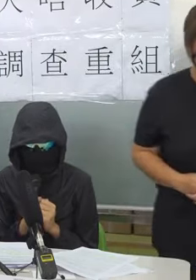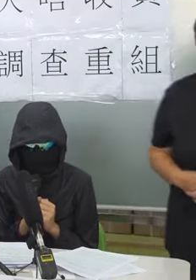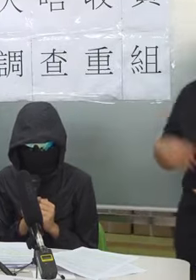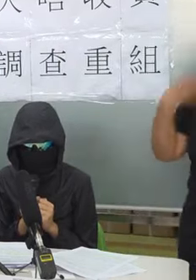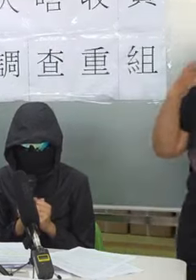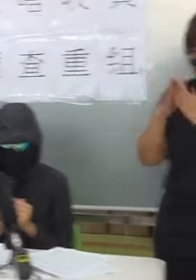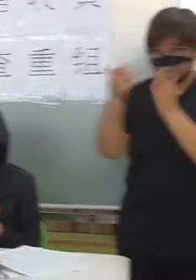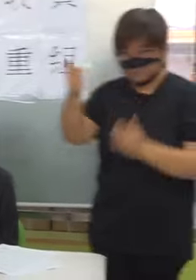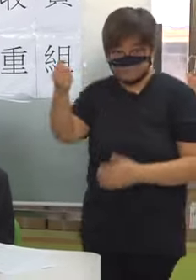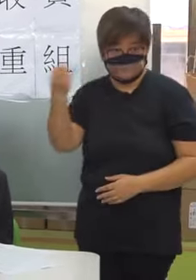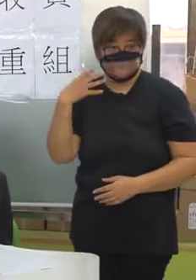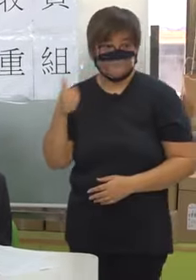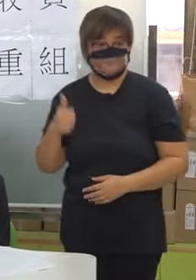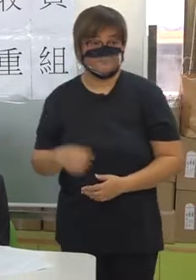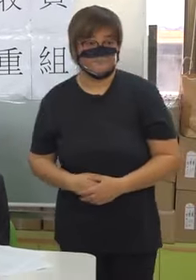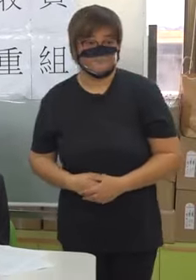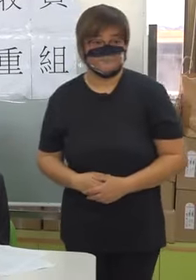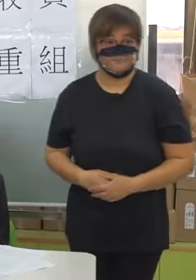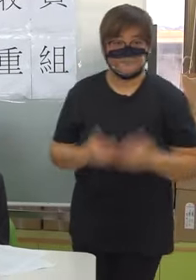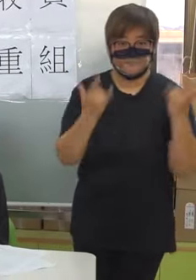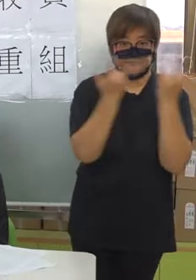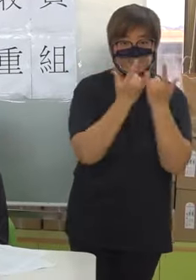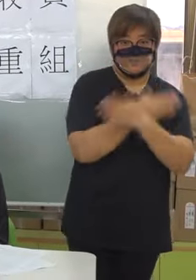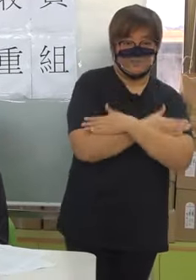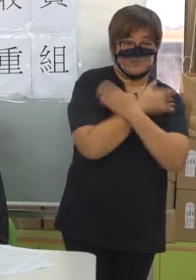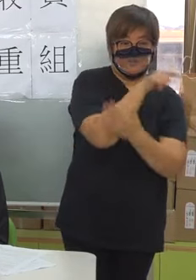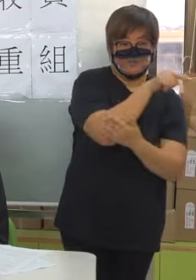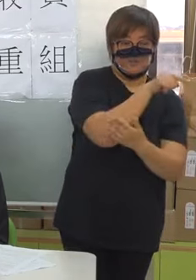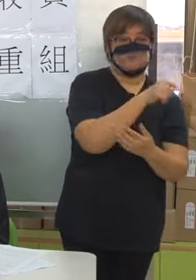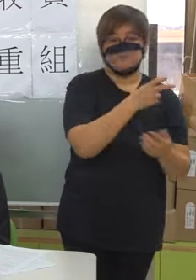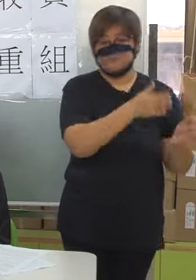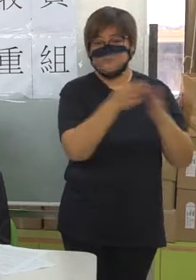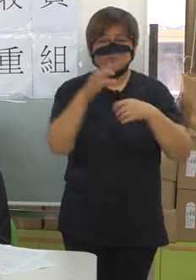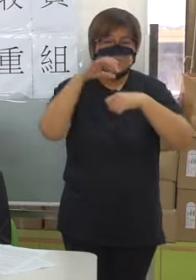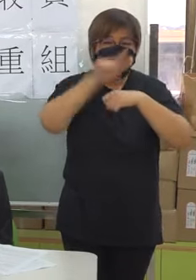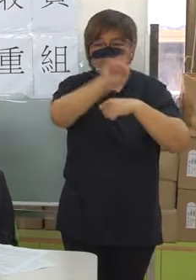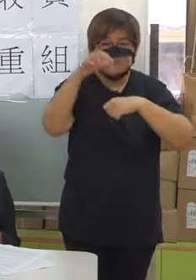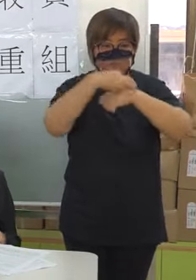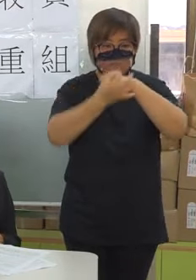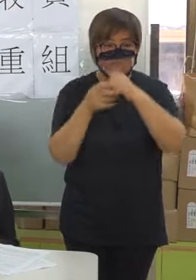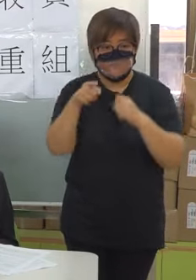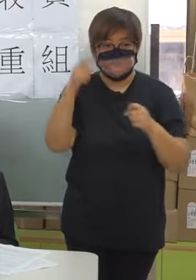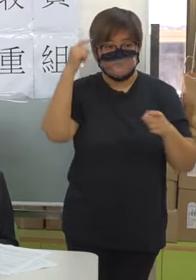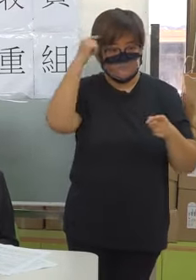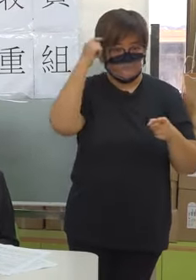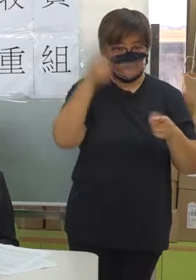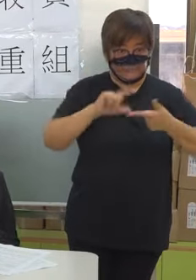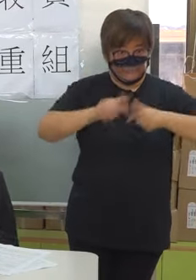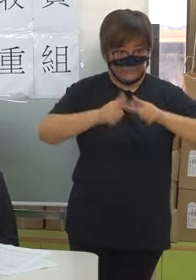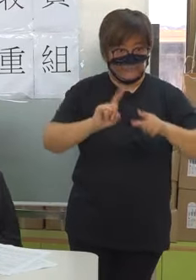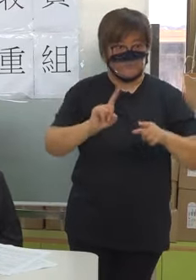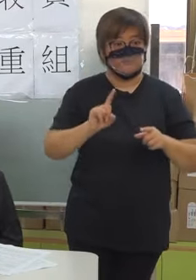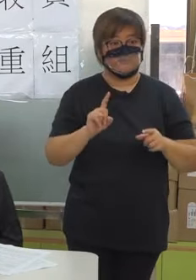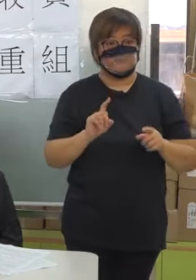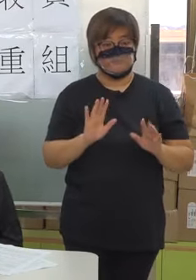應該怎樣參考北愛爾蘭或者是格魯吉亞的、即重組工隊方式啦。首先其實、兩大